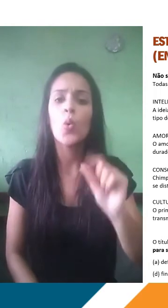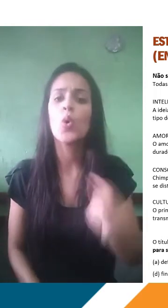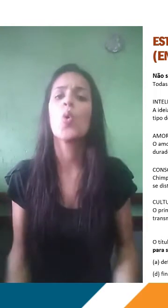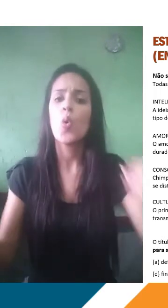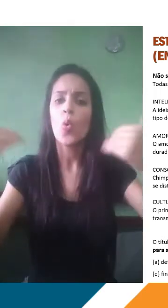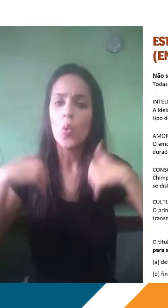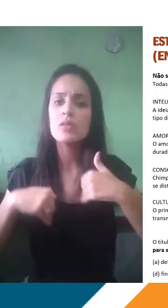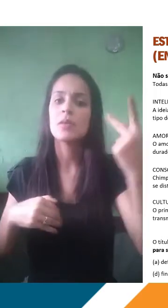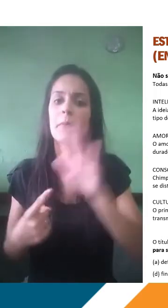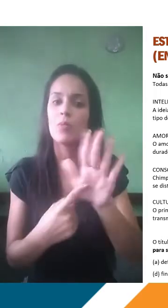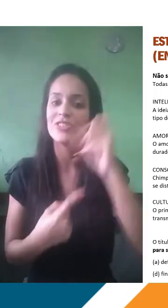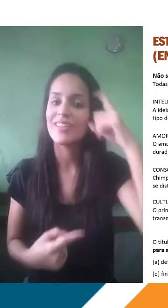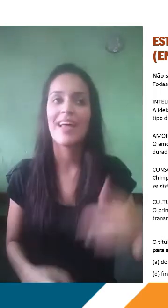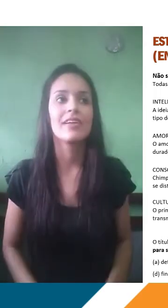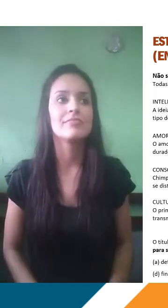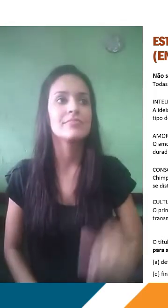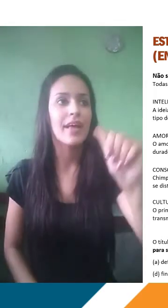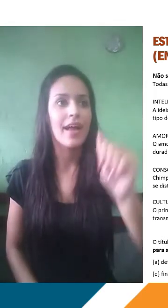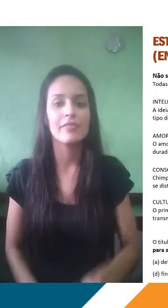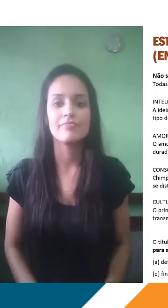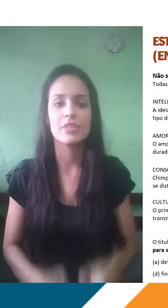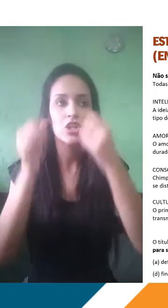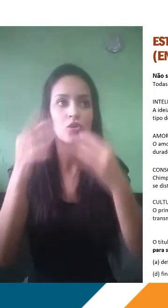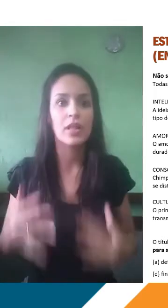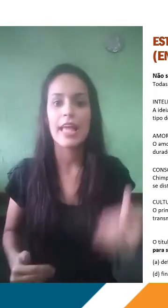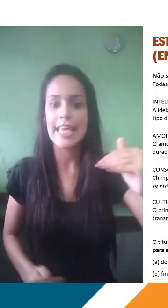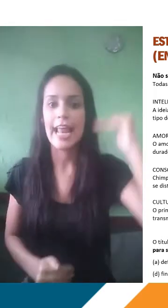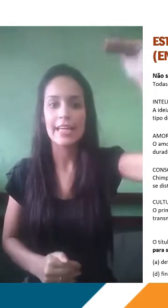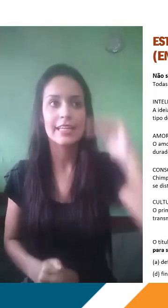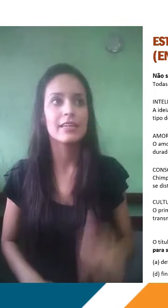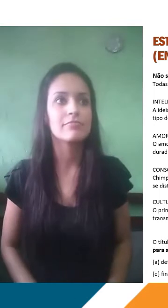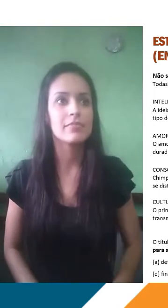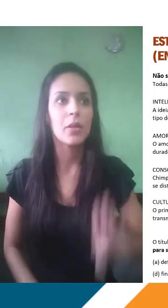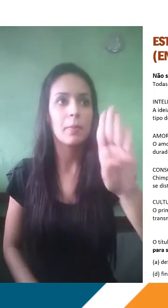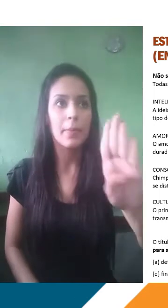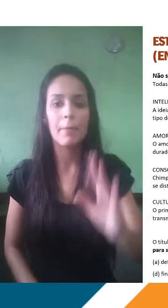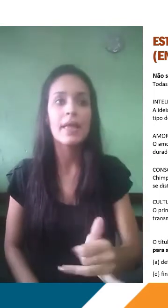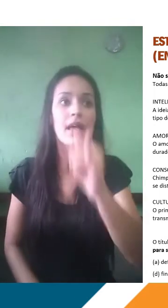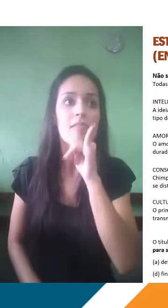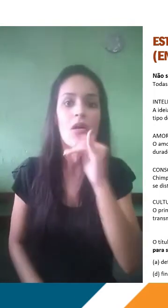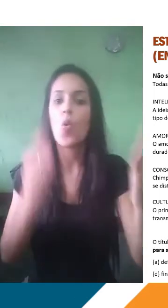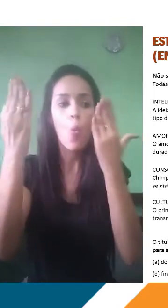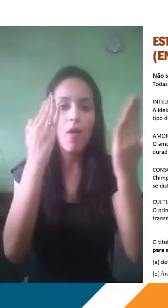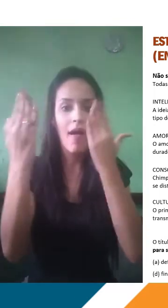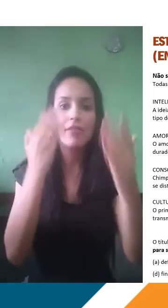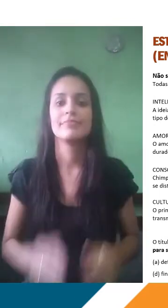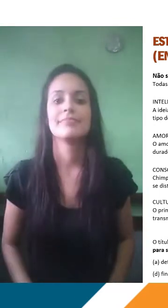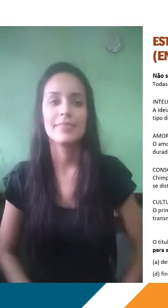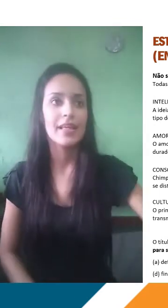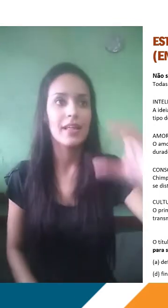são Letra A, definição e hierarquia Letra B, exemplificação e comparação Letra C,